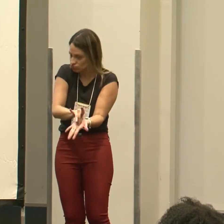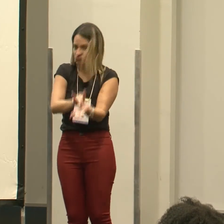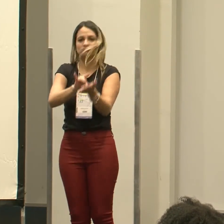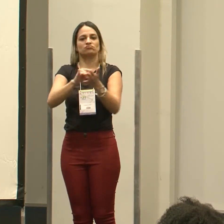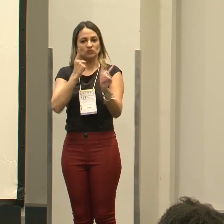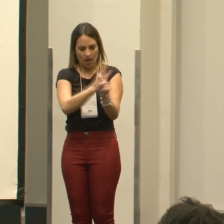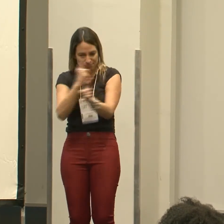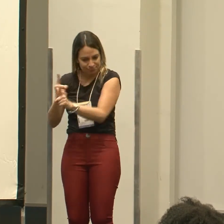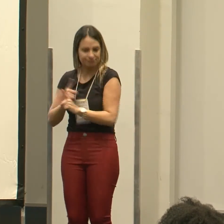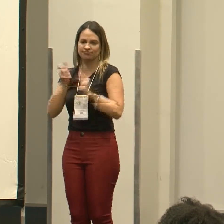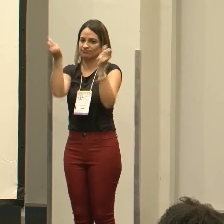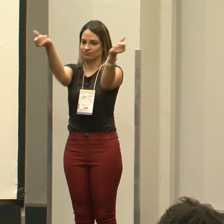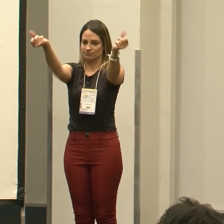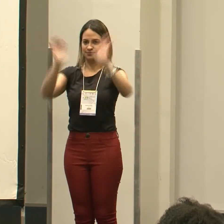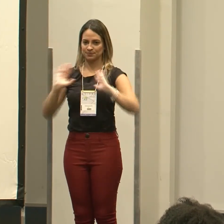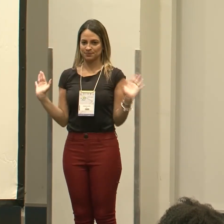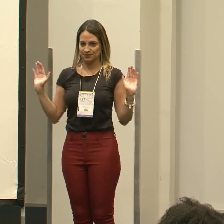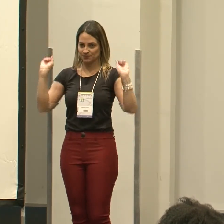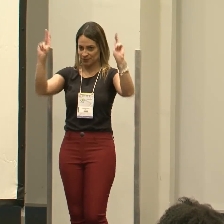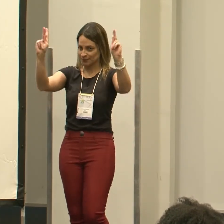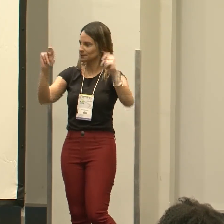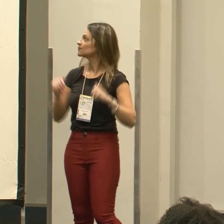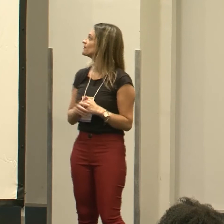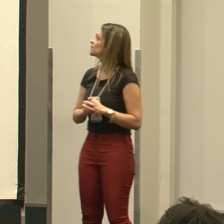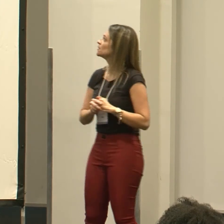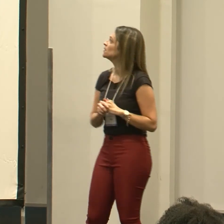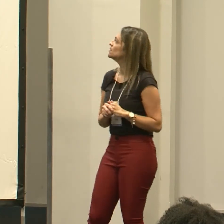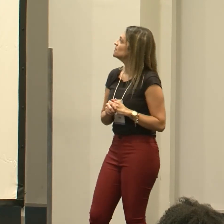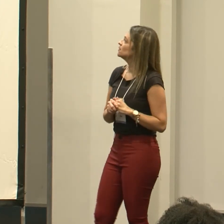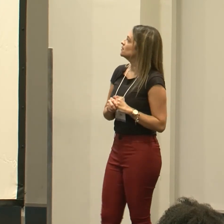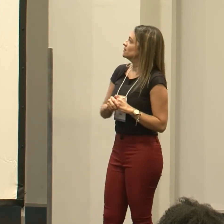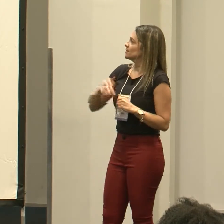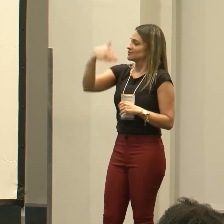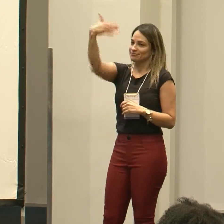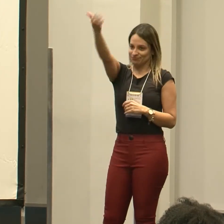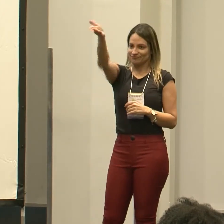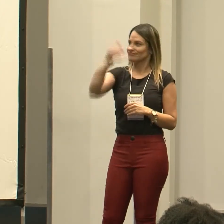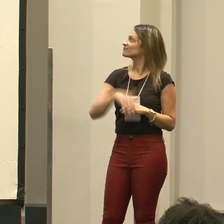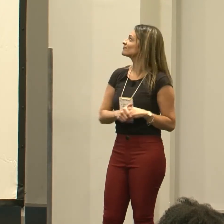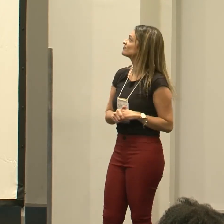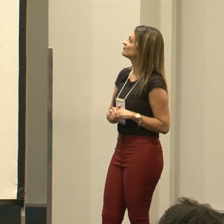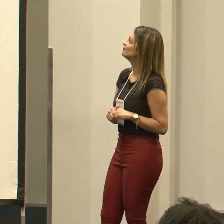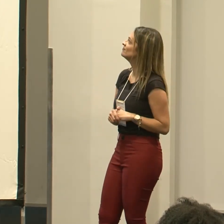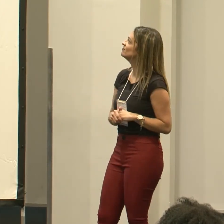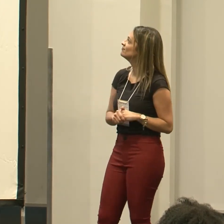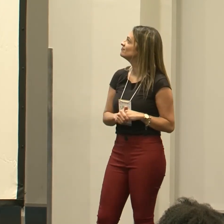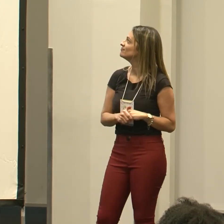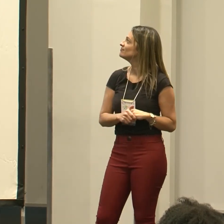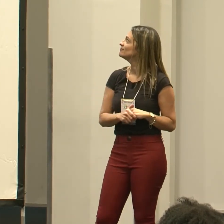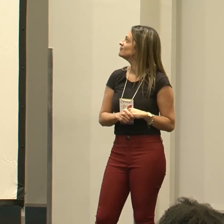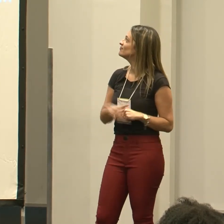6 movimentos e 6 orientações já registradas, pesquisadas. Pode passar, por favor.